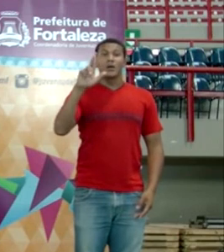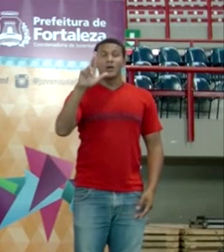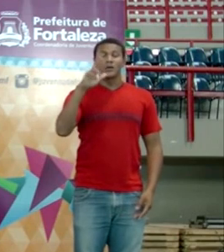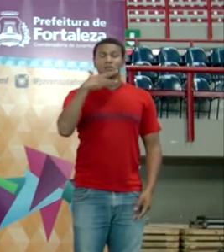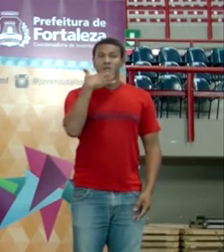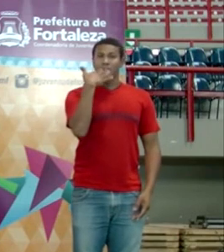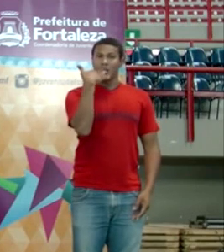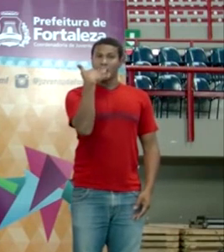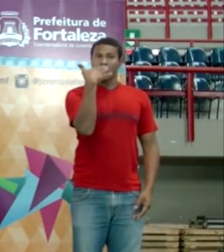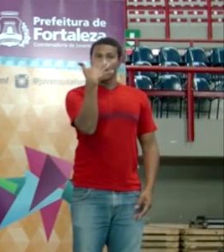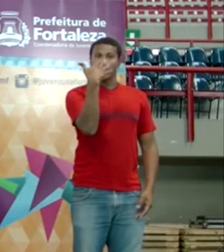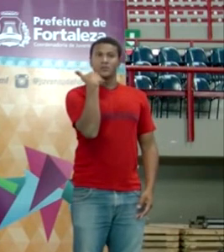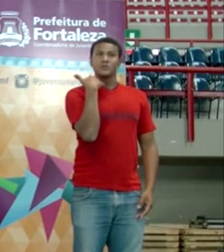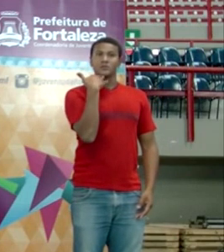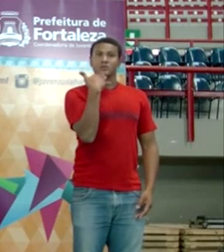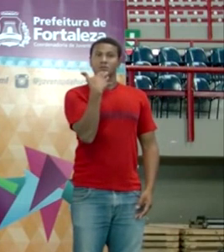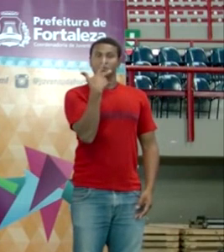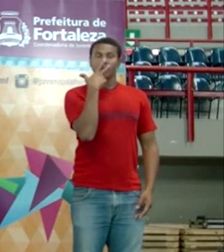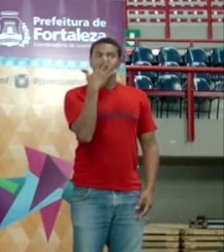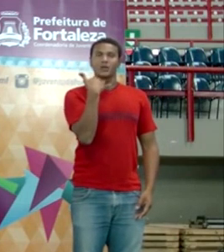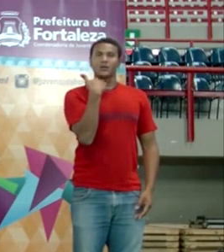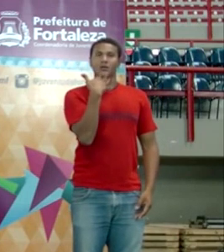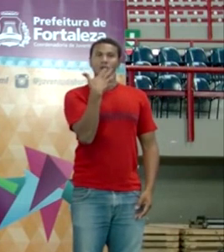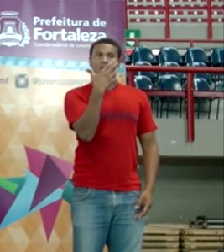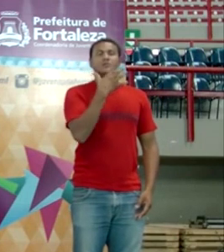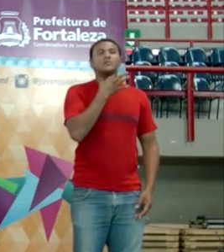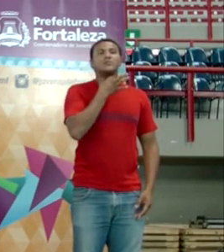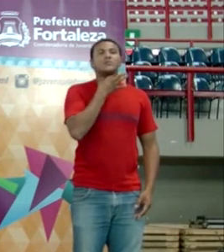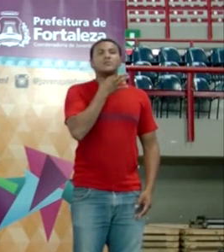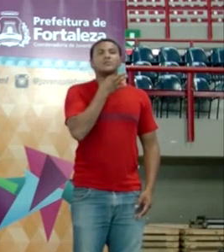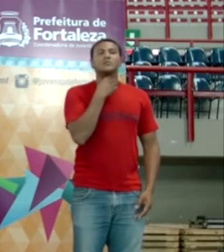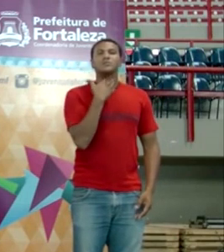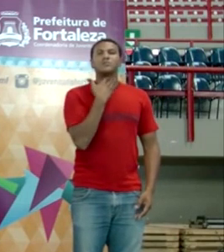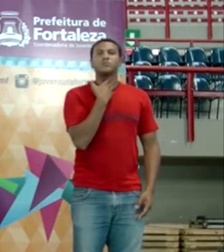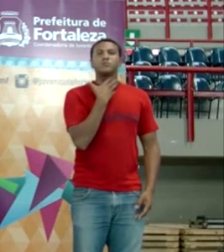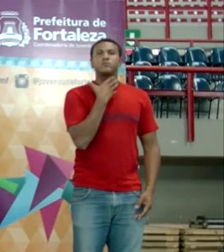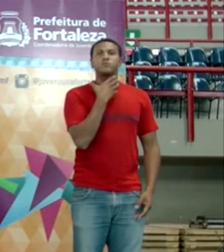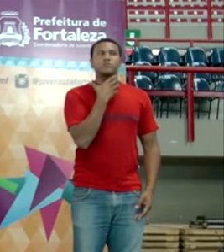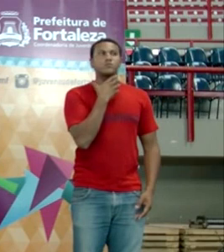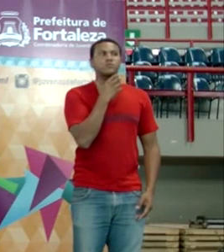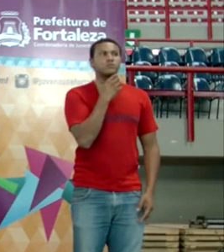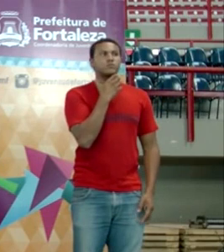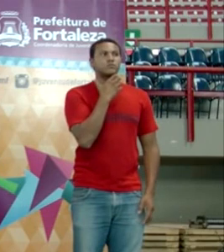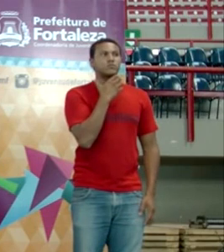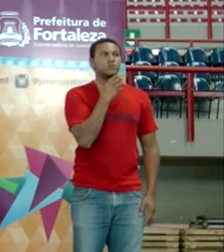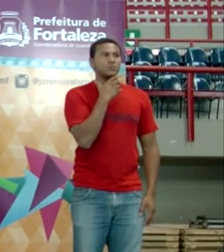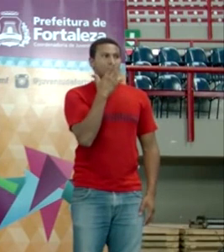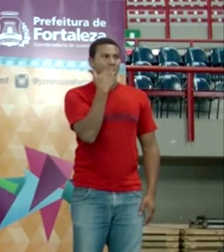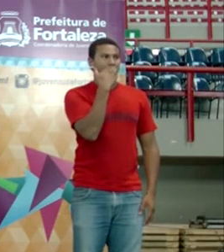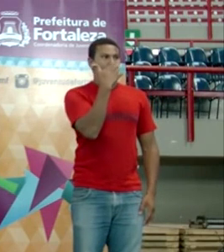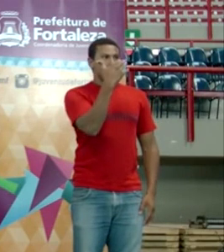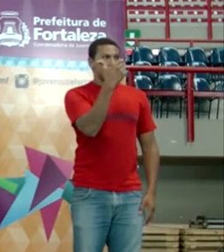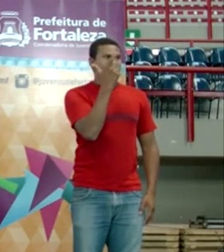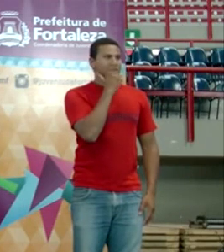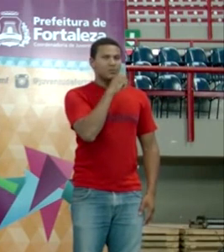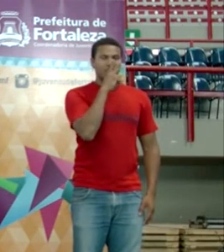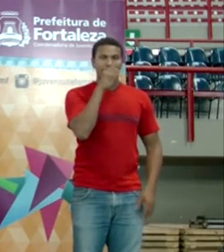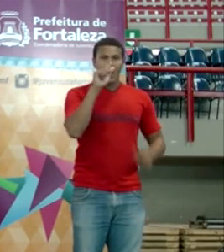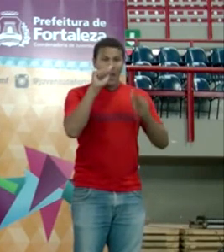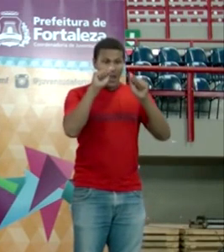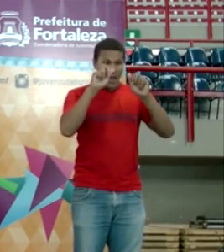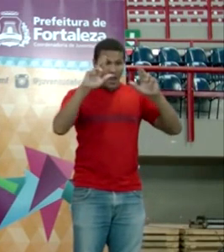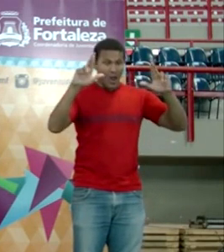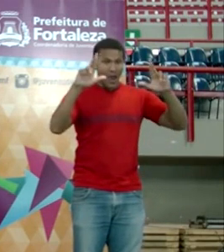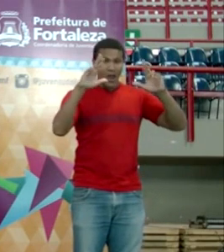vocais, minhas cordas vocais vibram, e essa vibração é passada para o ar. O ar